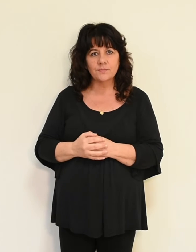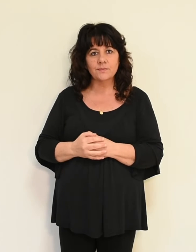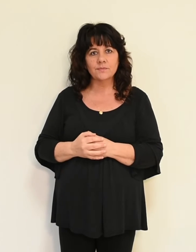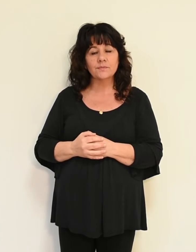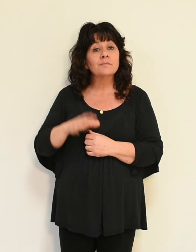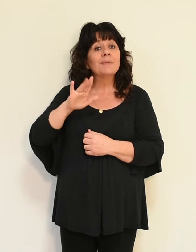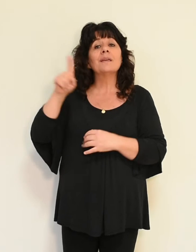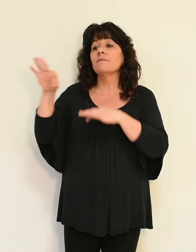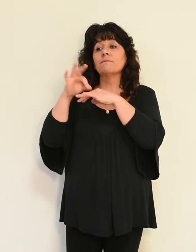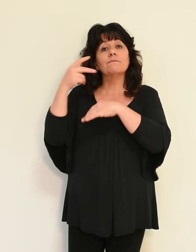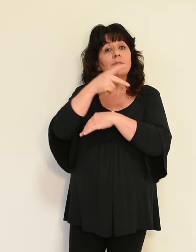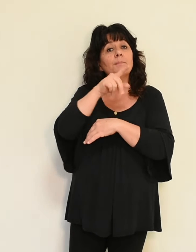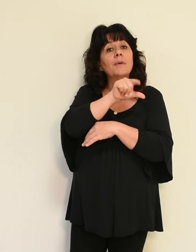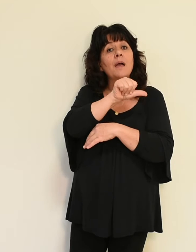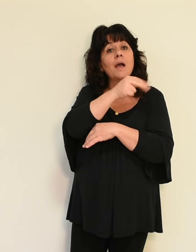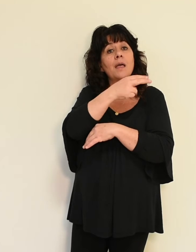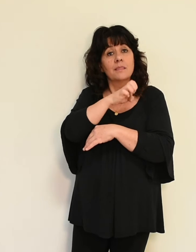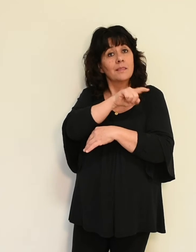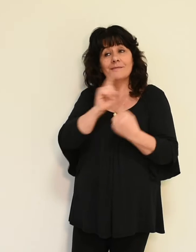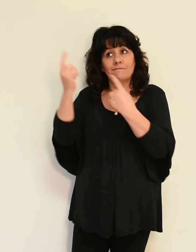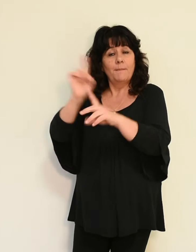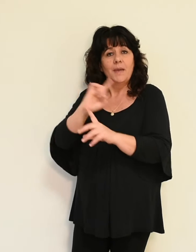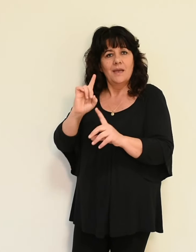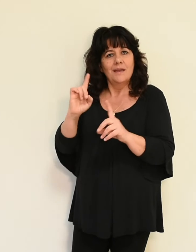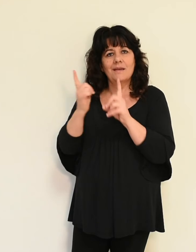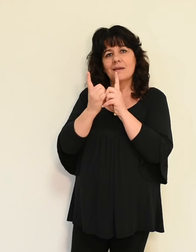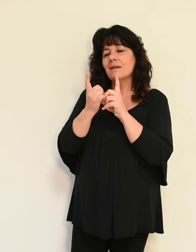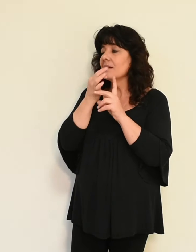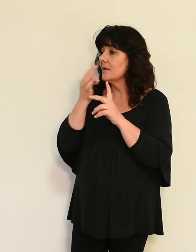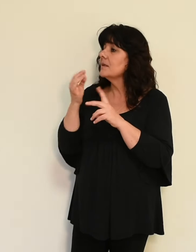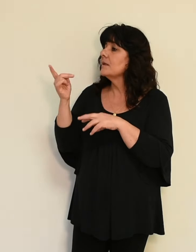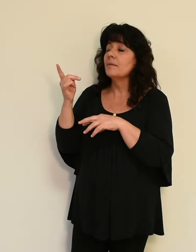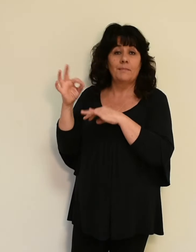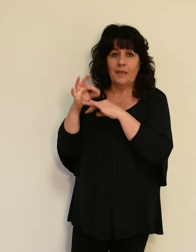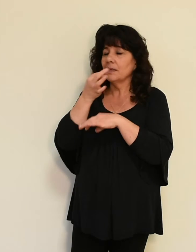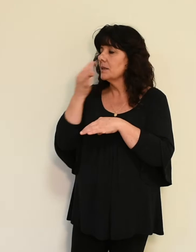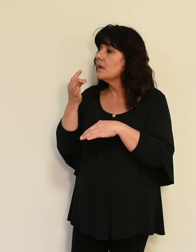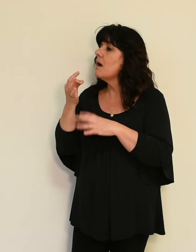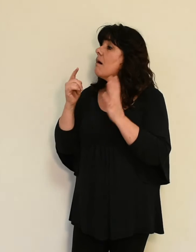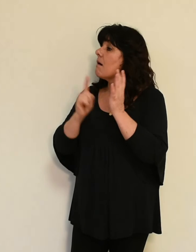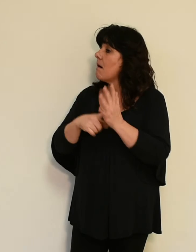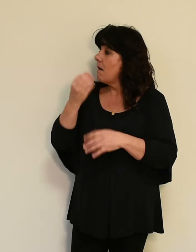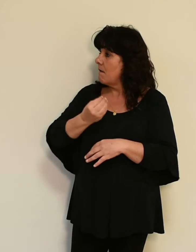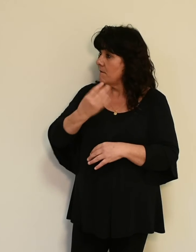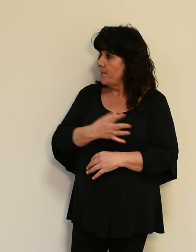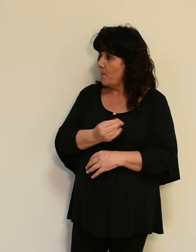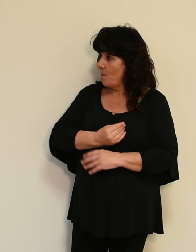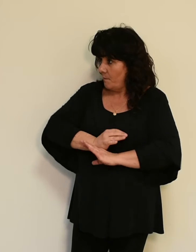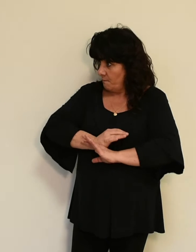Mais Anne n'y monta pas. Elle dit à son mari, « Quand l'enfant sera sevré, je l'emmènerai. Il sera présenté